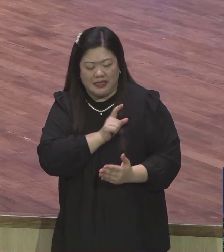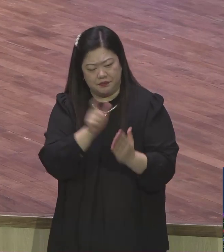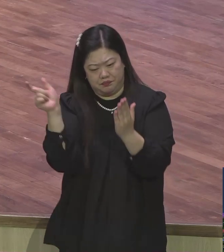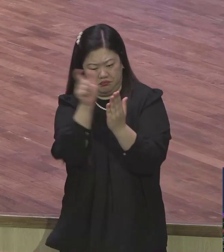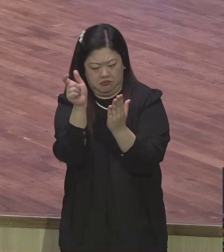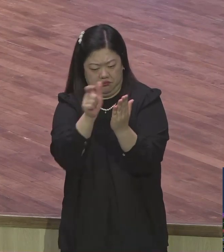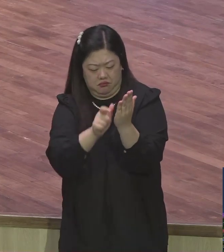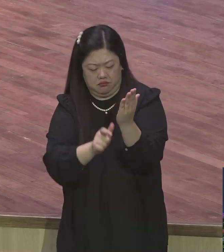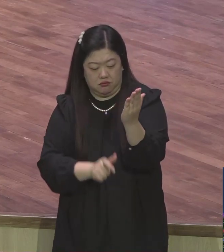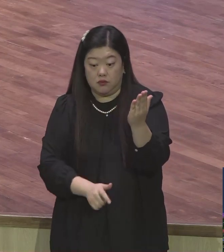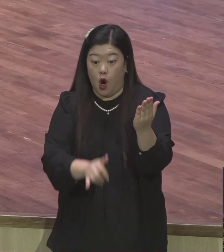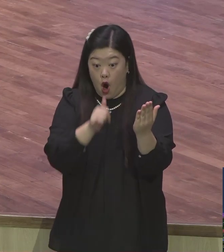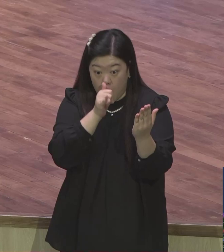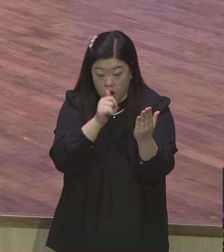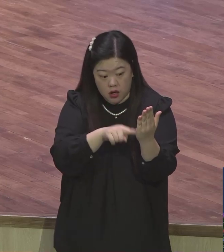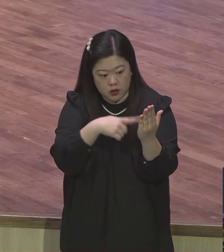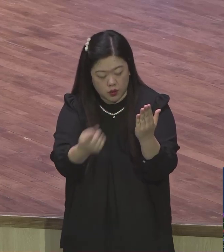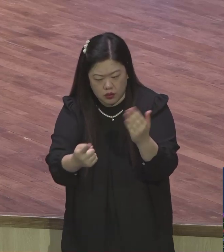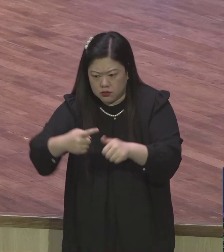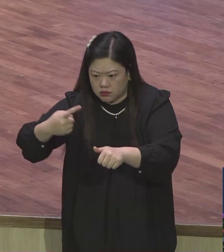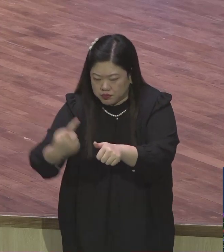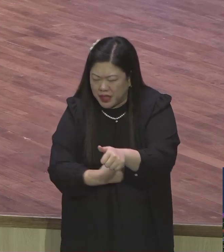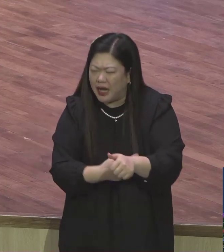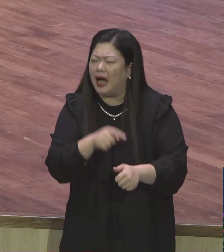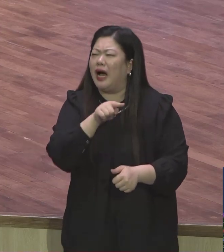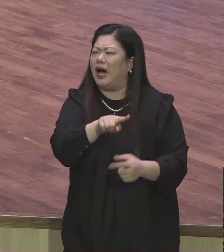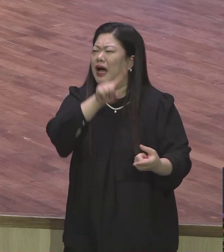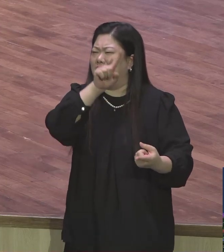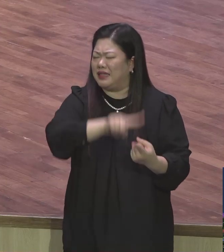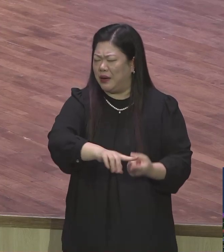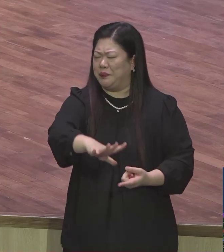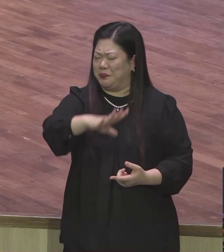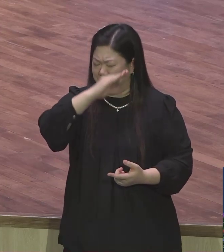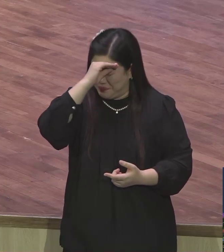무언의 명령이 그 속에 들어있다는 사실을 알아야 돼요.